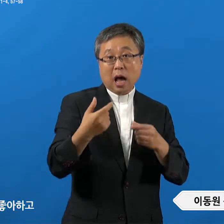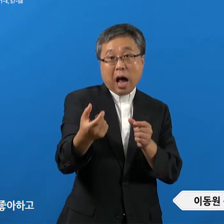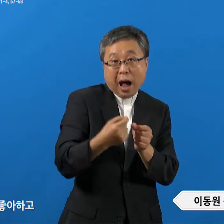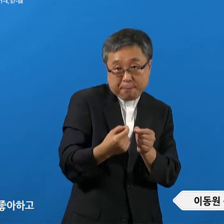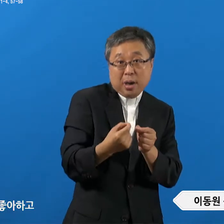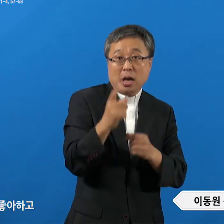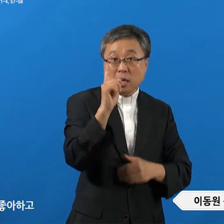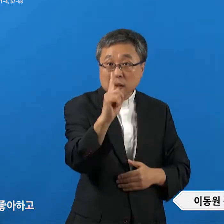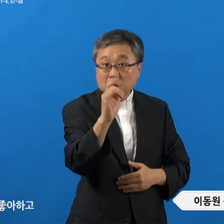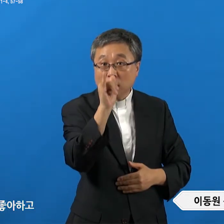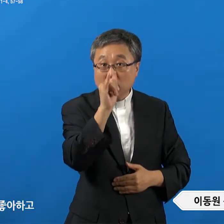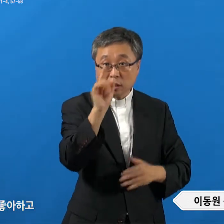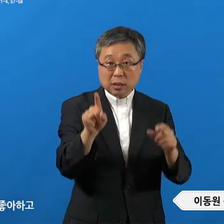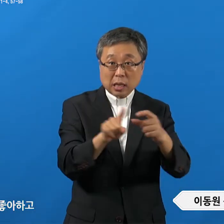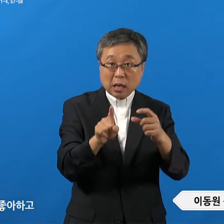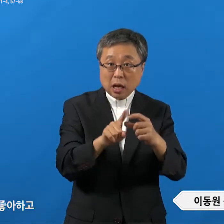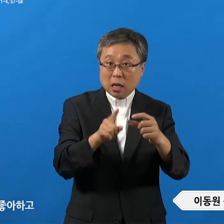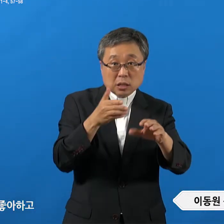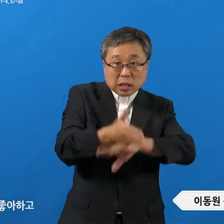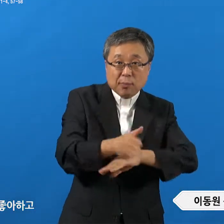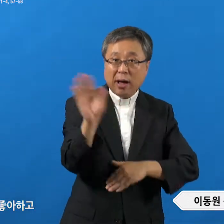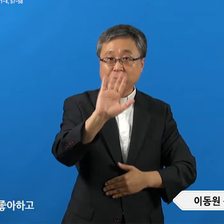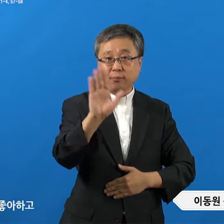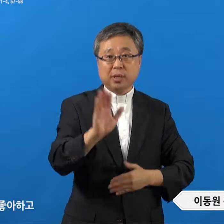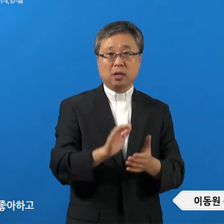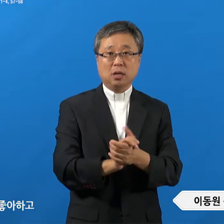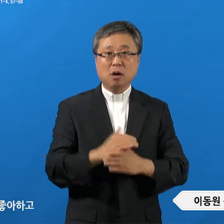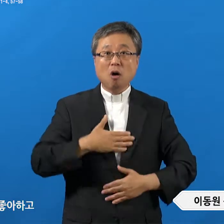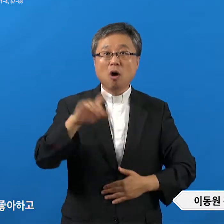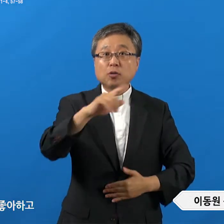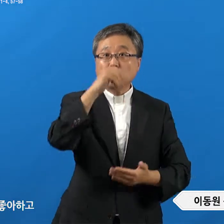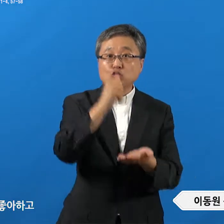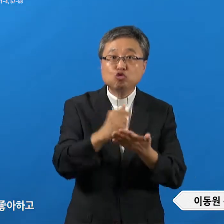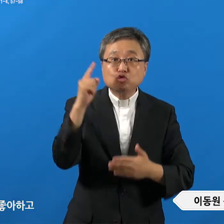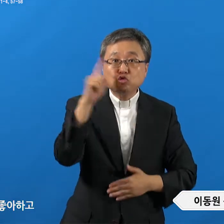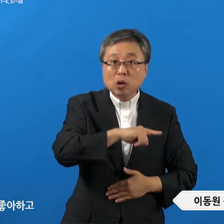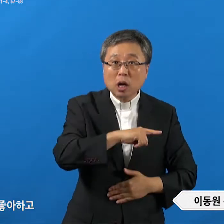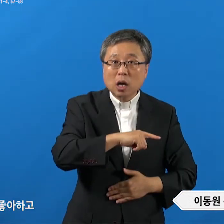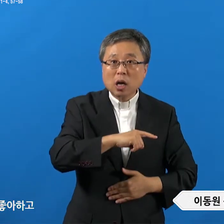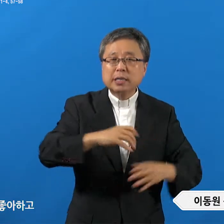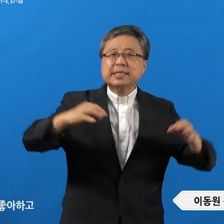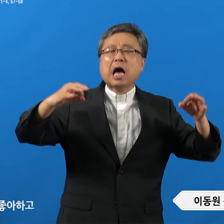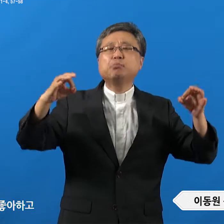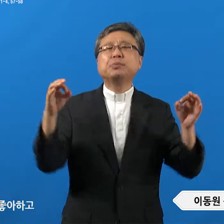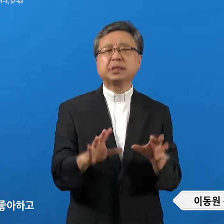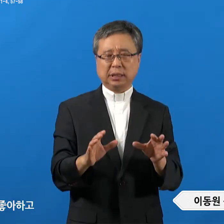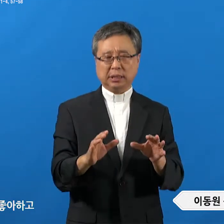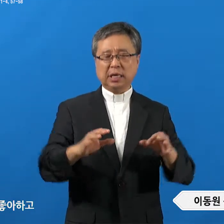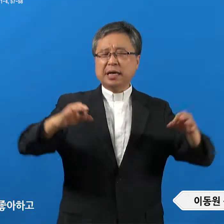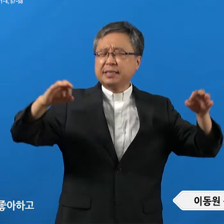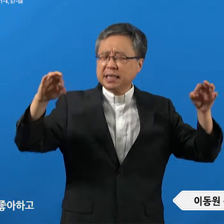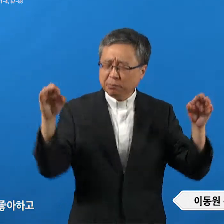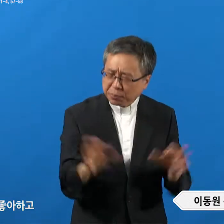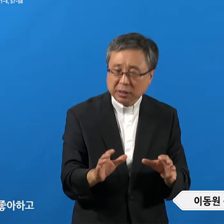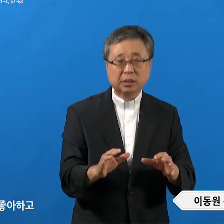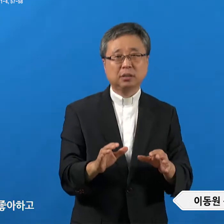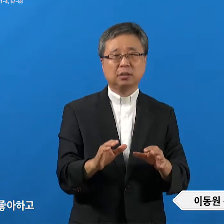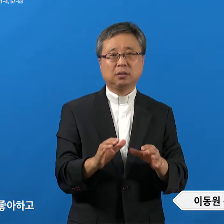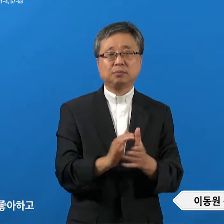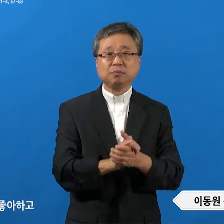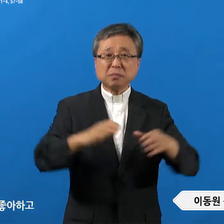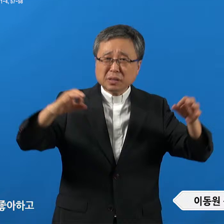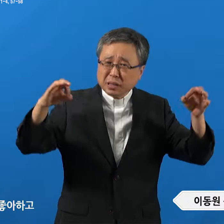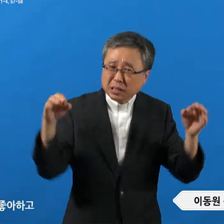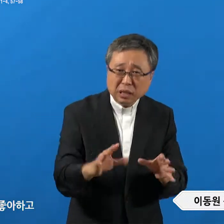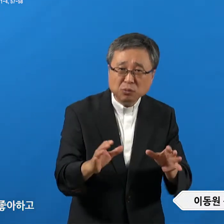단어 하나를 여러분은 지나쳐서는 안 돼요. 뭐라고 그랬습니까? 어떤 죄악의 낙? 잠시. 그것은 잠시라는 것이에요.